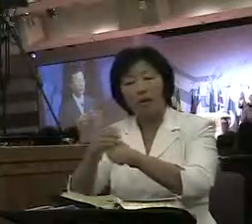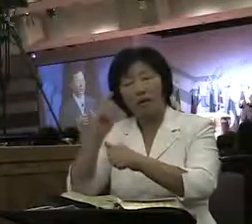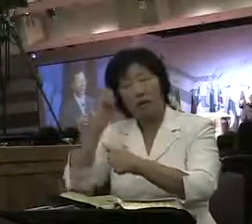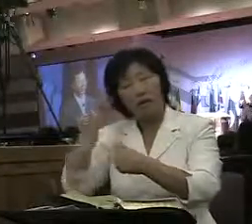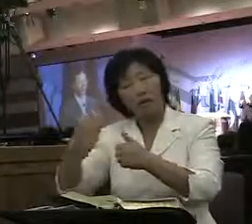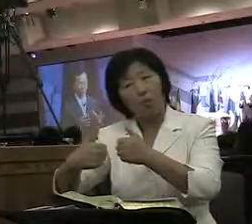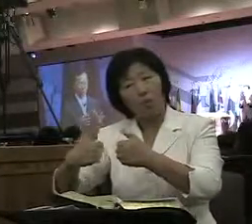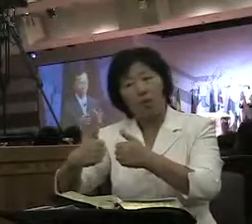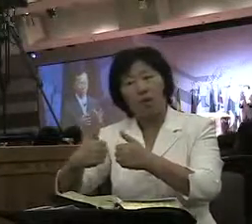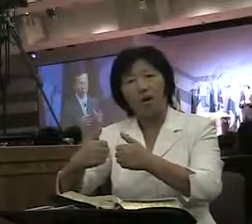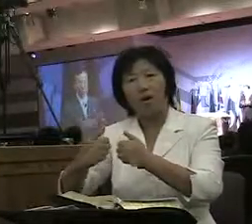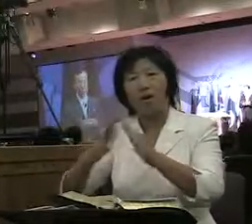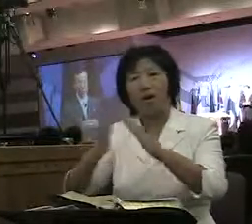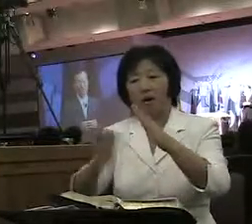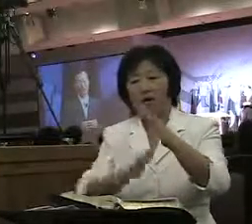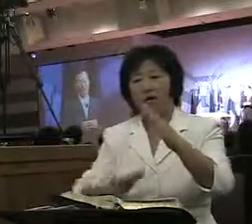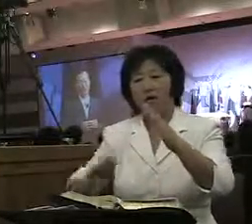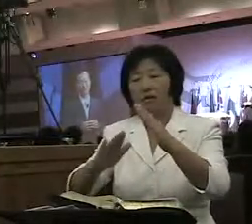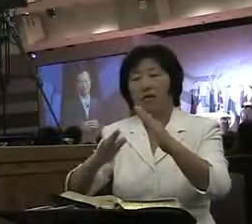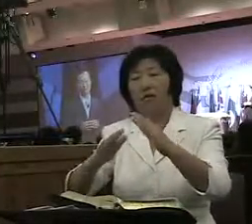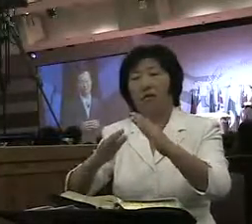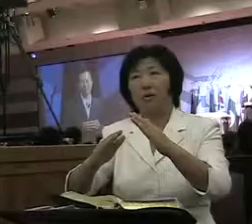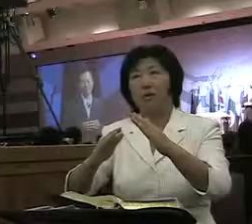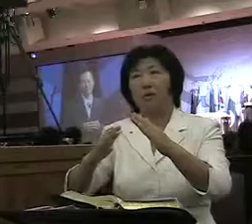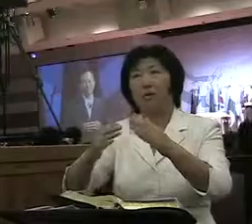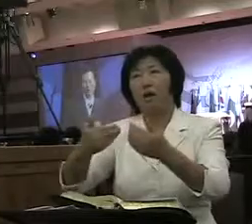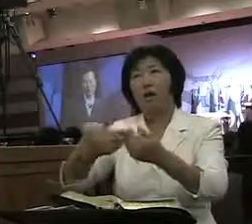헤어져서 외롭게 선교 사역을 합니다.